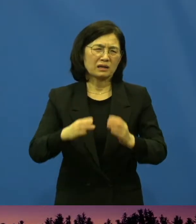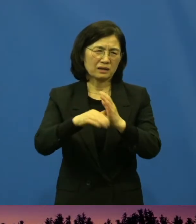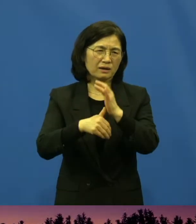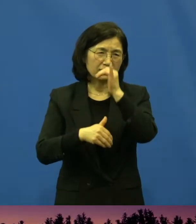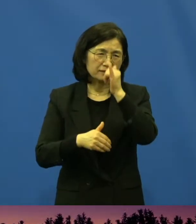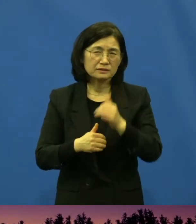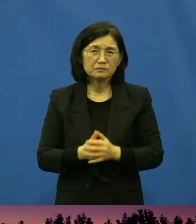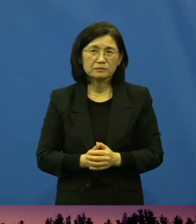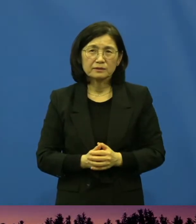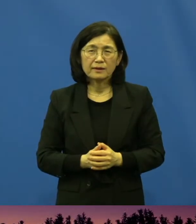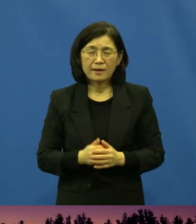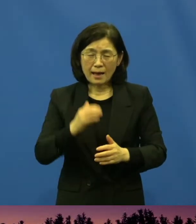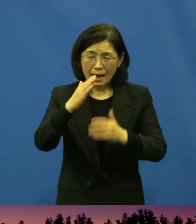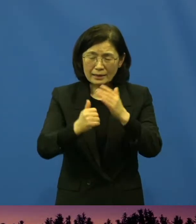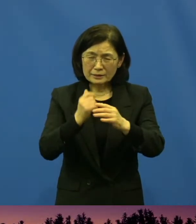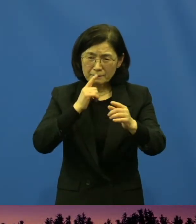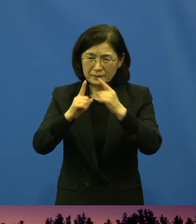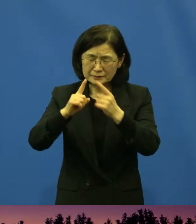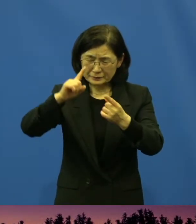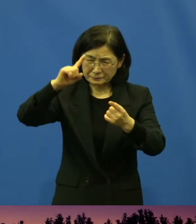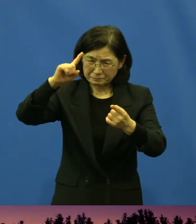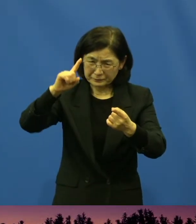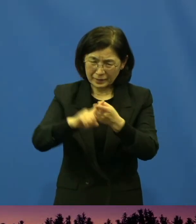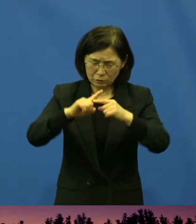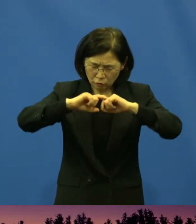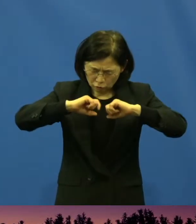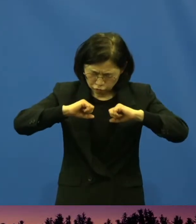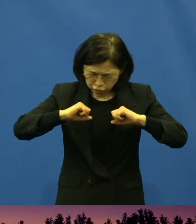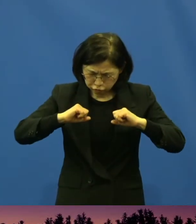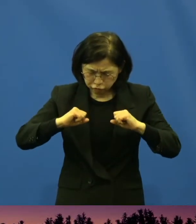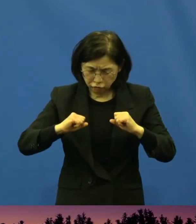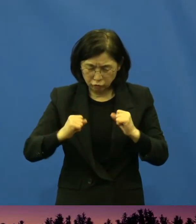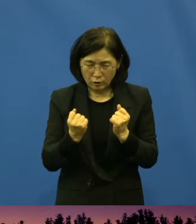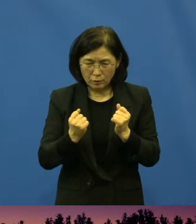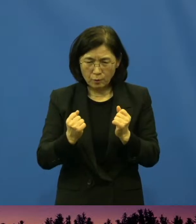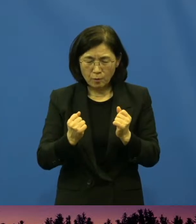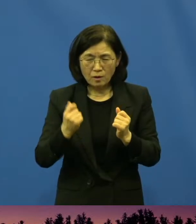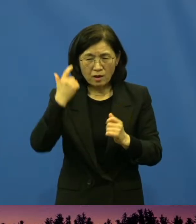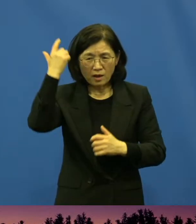제대로 살아보겠다고 영적 성장을 위해서 노력하다 보면 내가